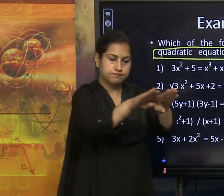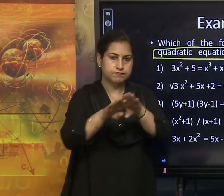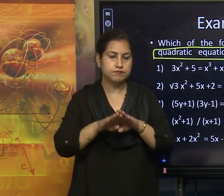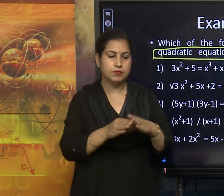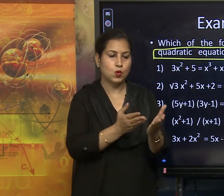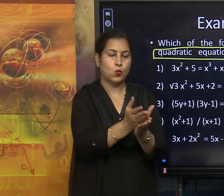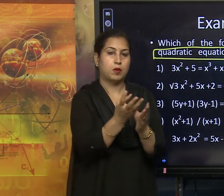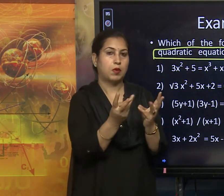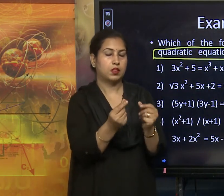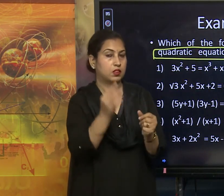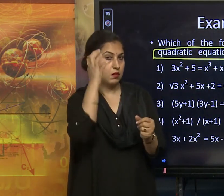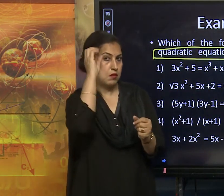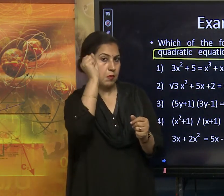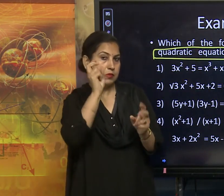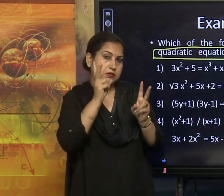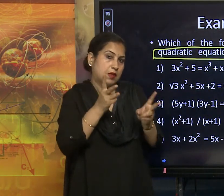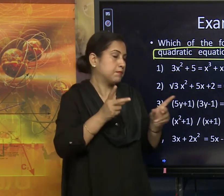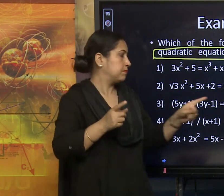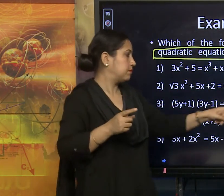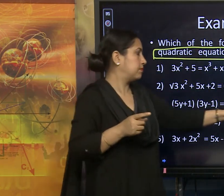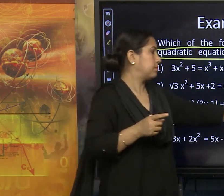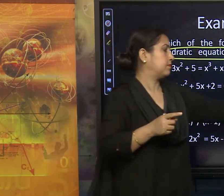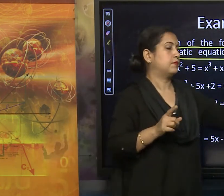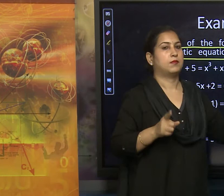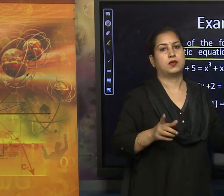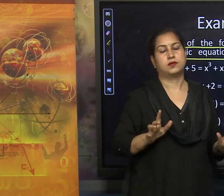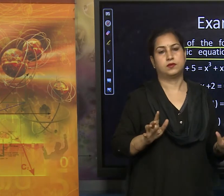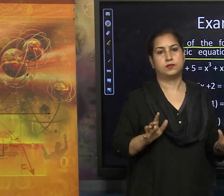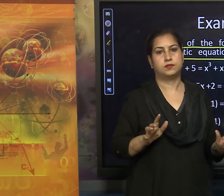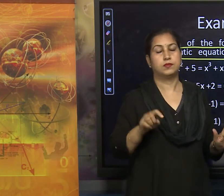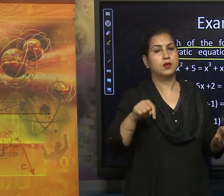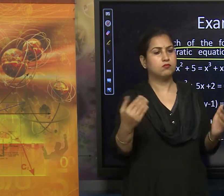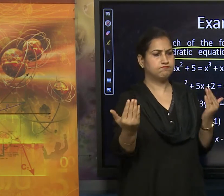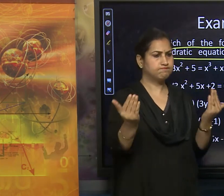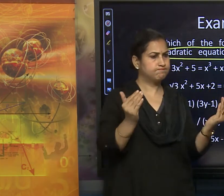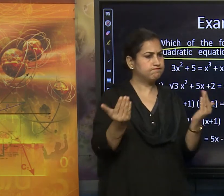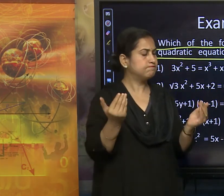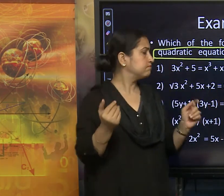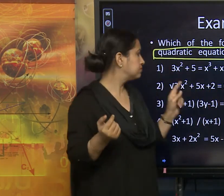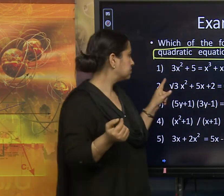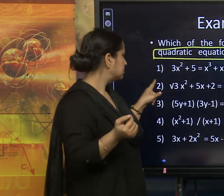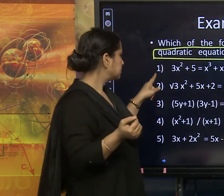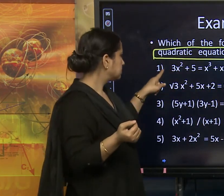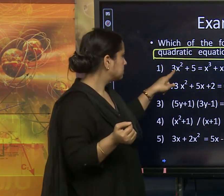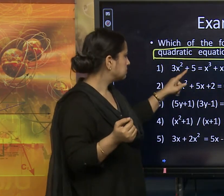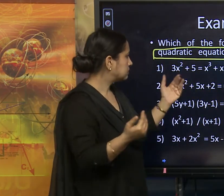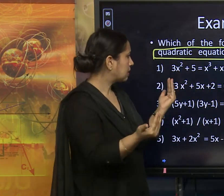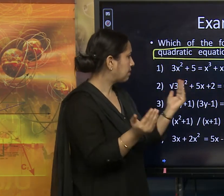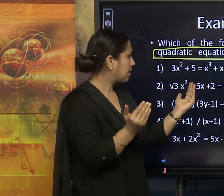कि एक समीकरण का स्टैंडर्ड फॉर्म इस तरह से लिखा जाएगा जो क्वाड्रेटिक इक्वेशन होगी। अब